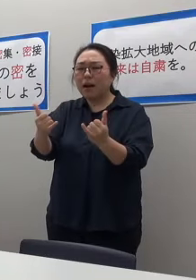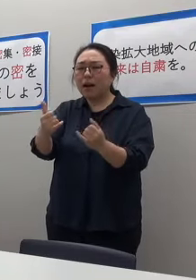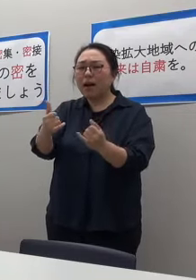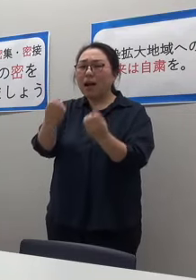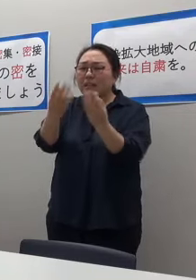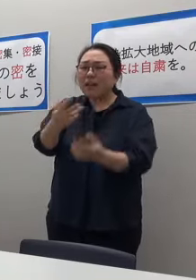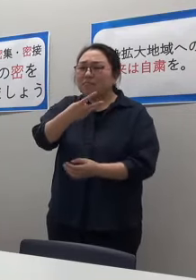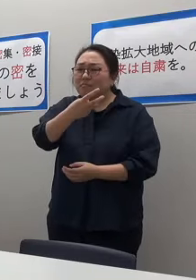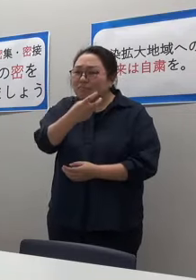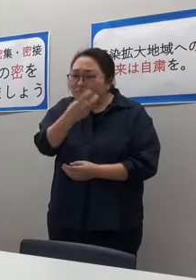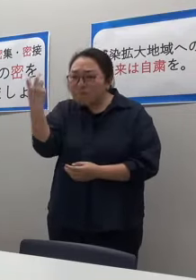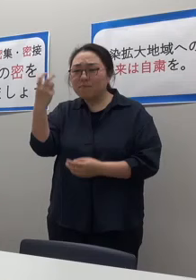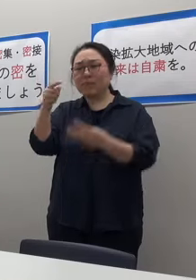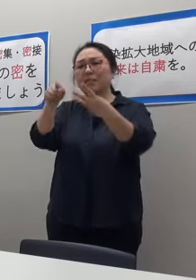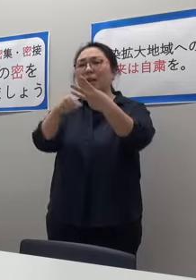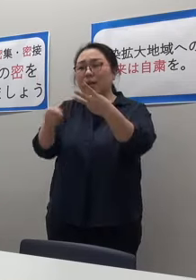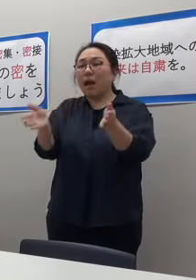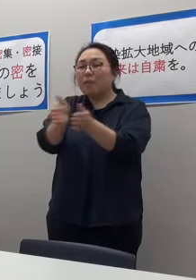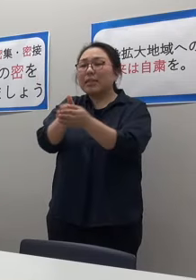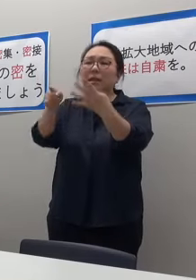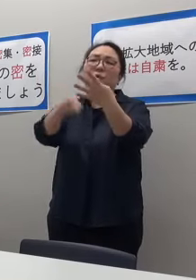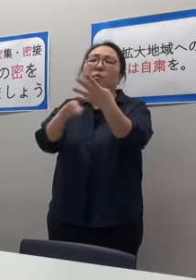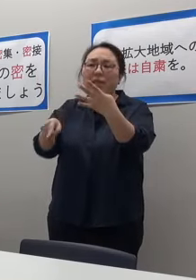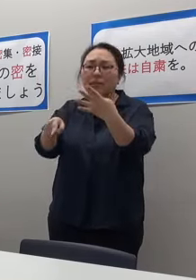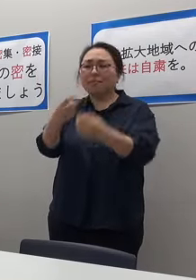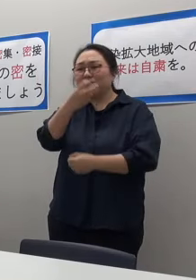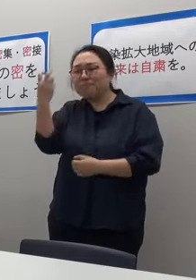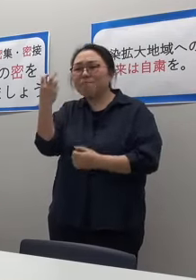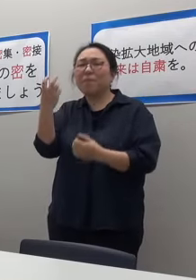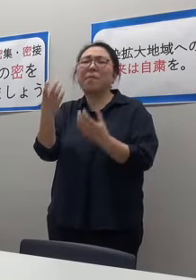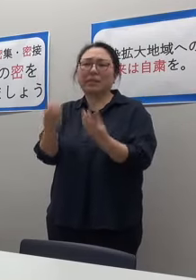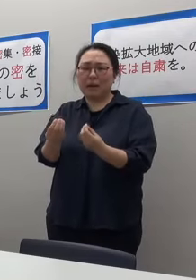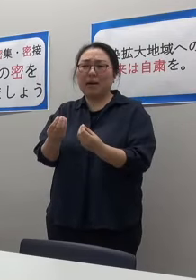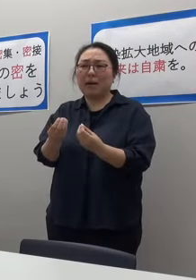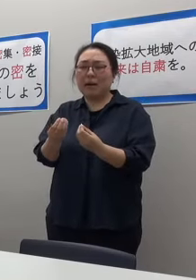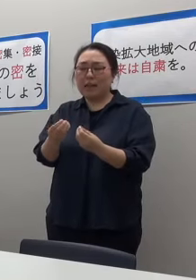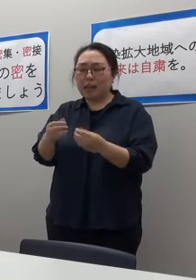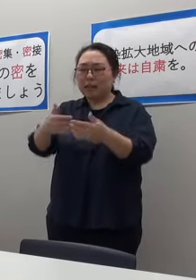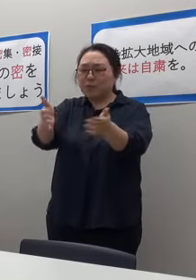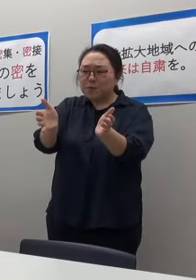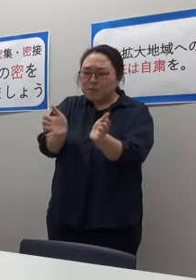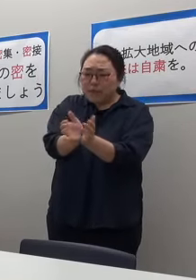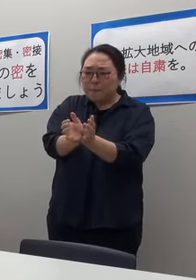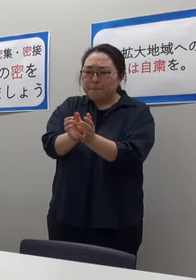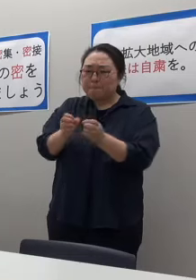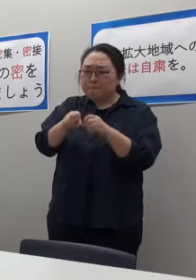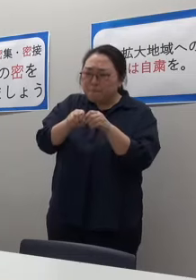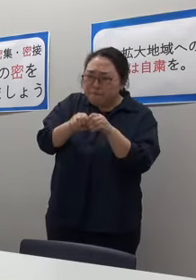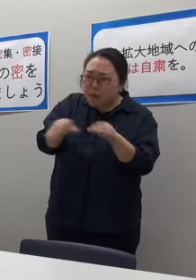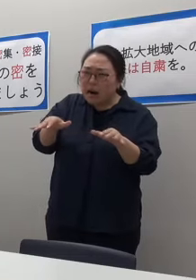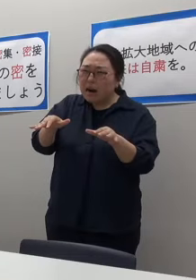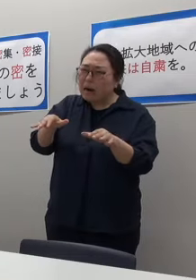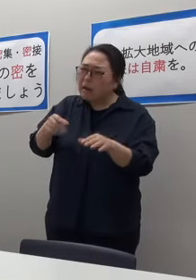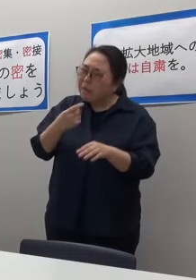名、合計4名の感染者が確認され、集団感染の発生が疑われる非常に厳しい